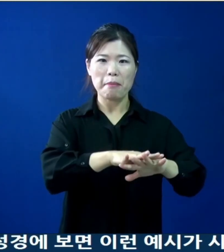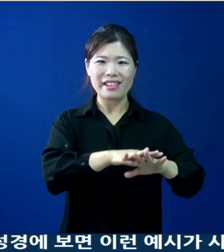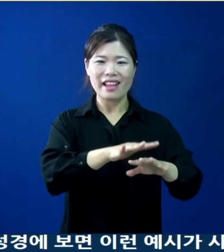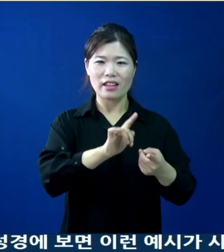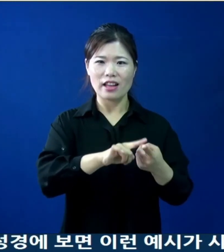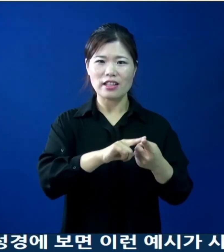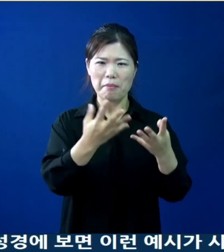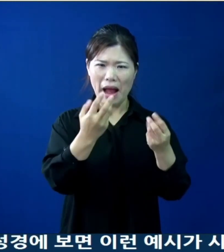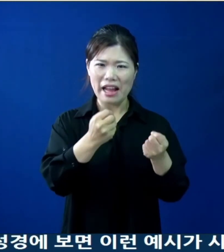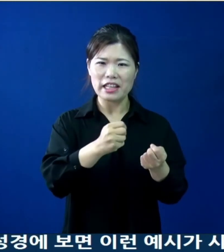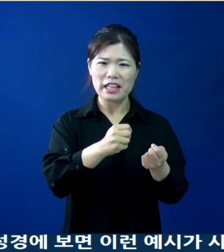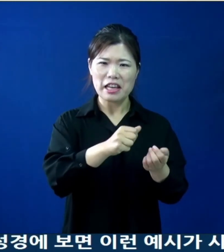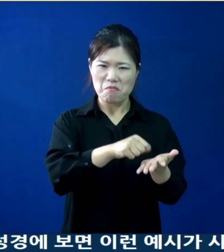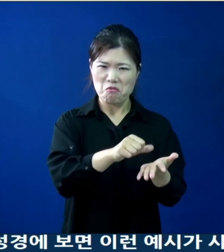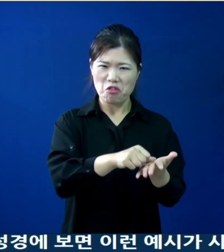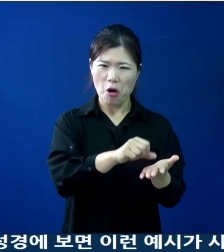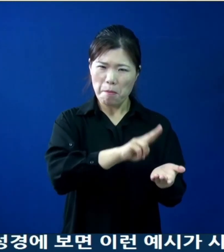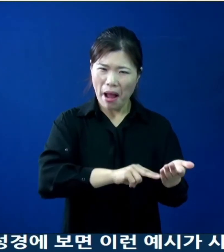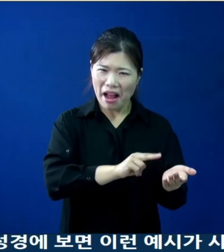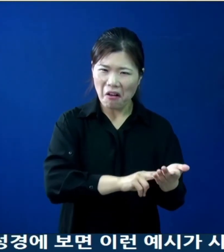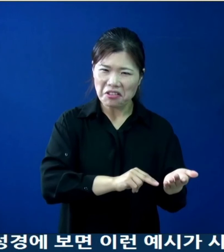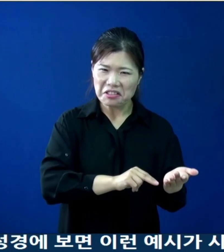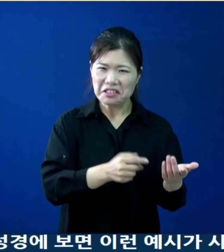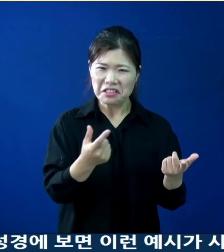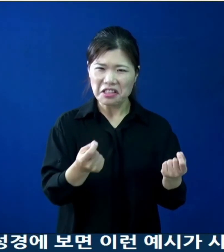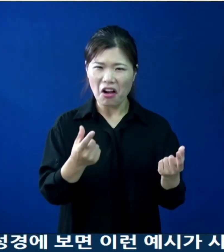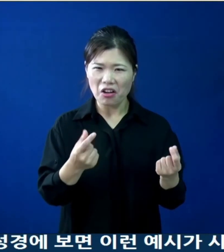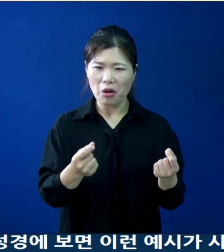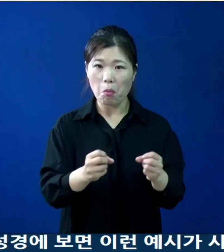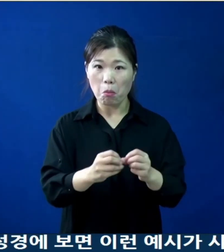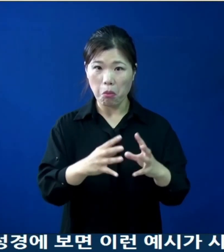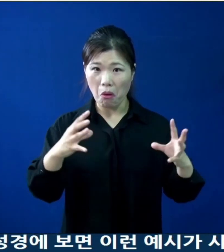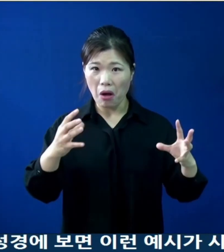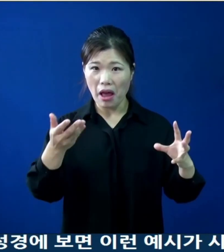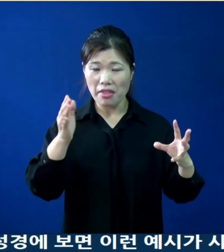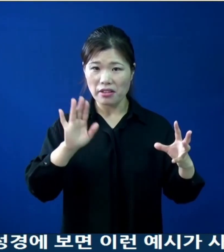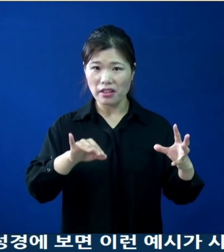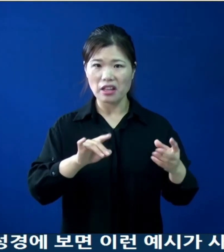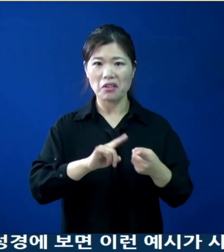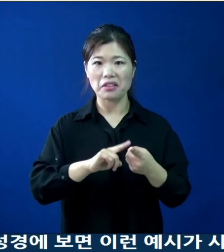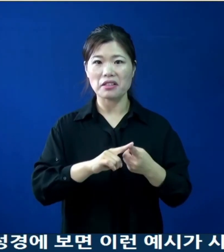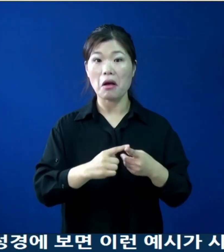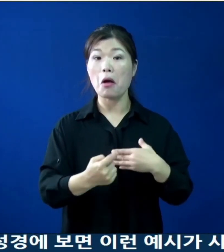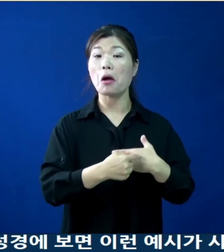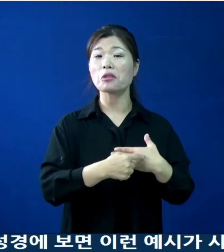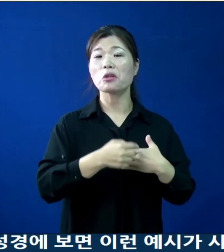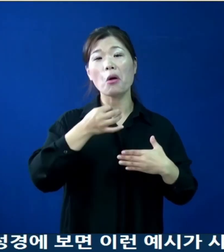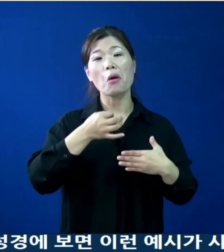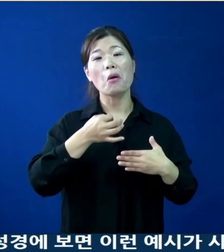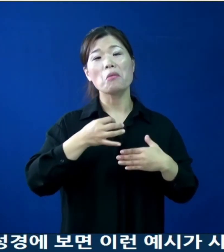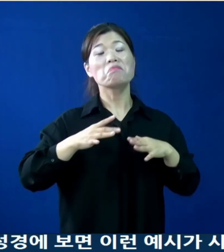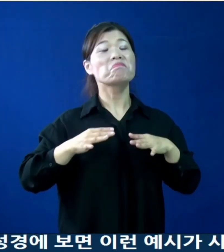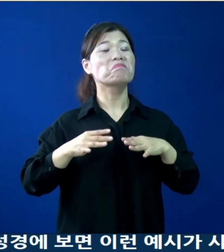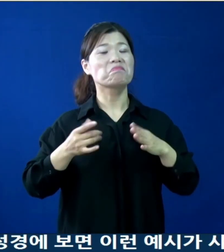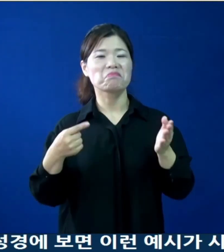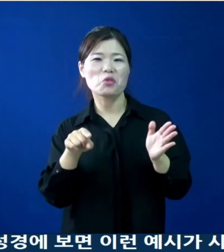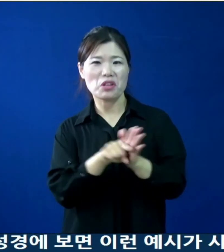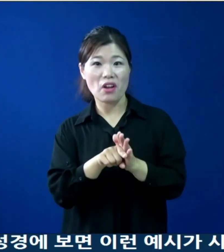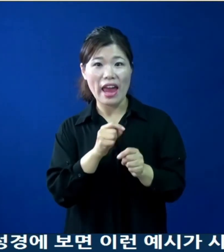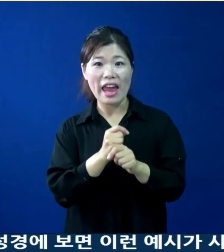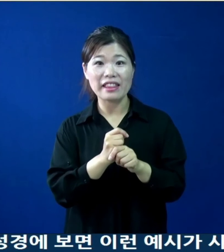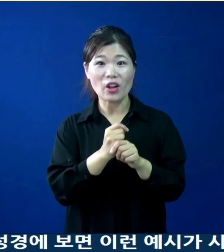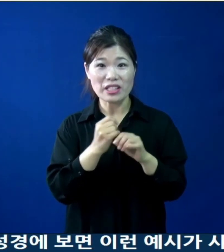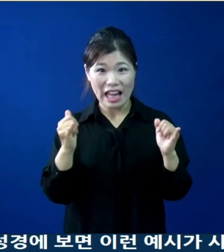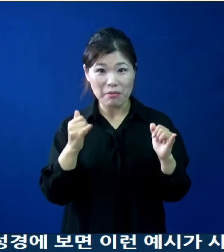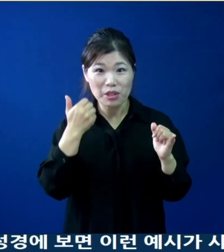것처럼 이렇게 그 뻥튀기 해가지고 실제로는 조금 팔아서 생색 내려고 했던 인물 기억나십니까?